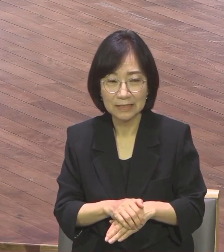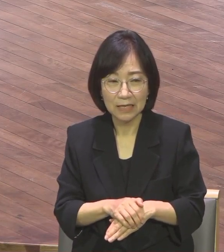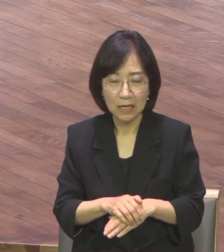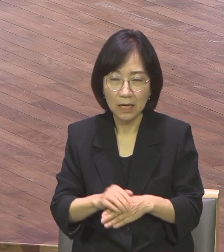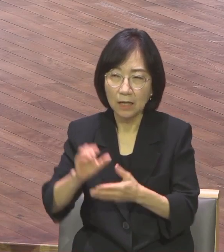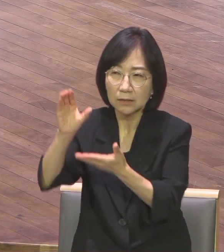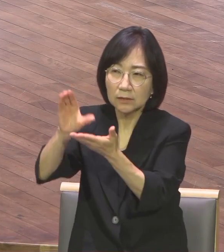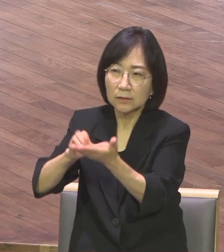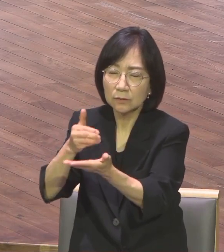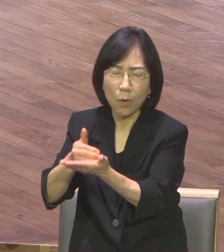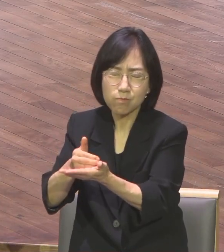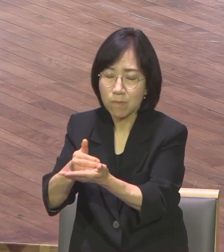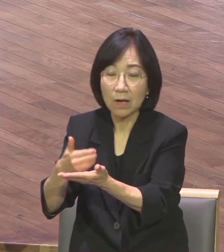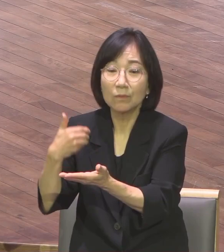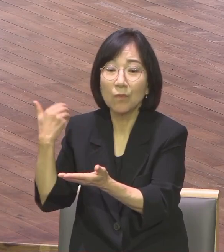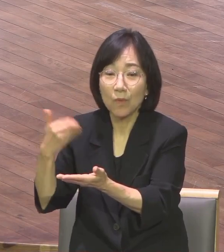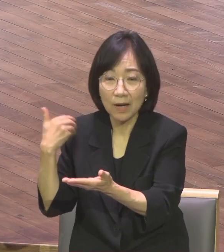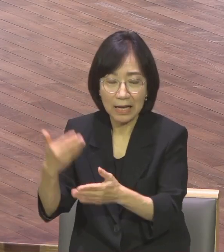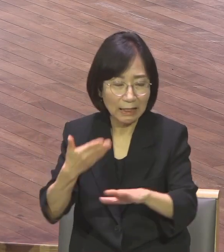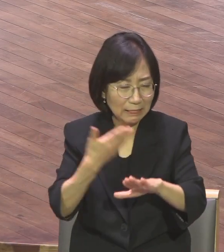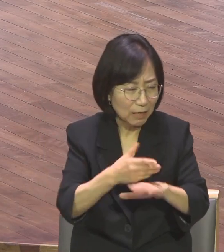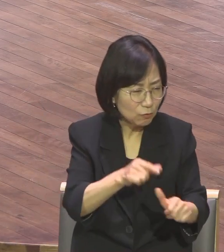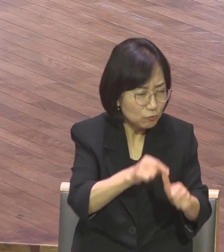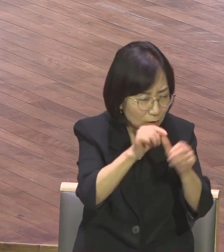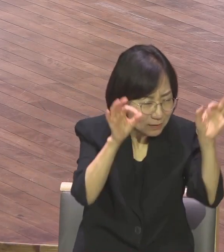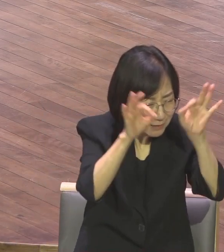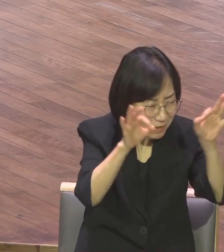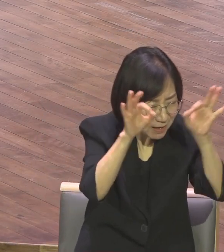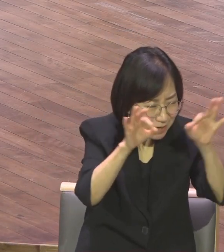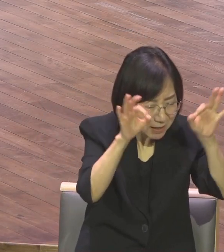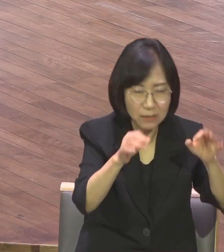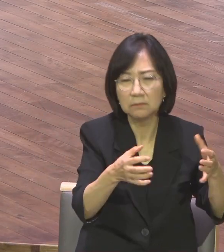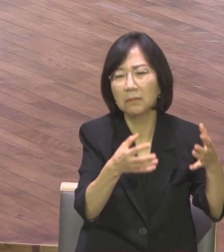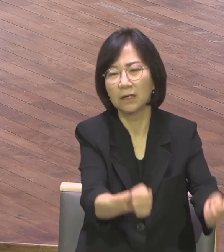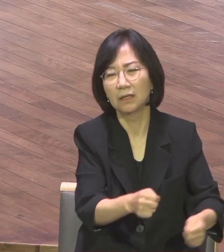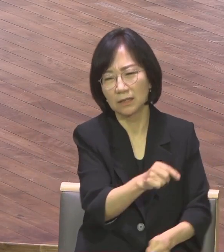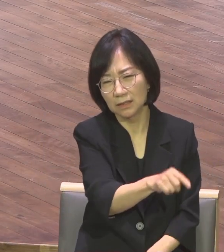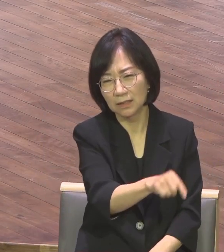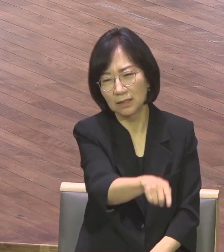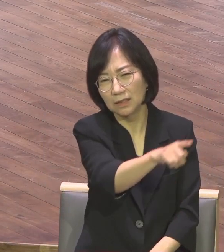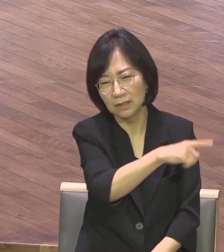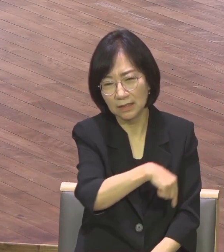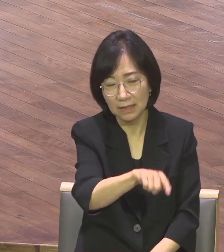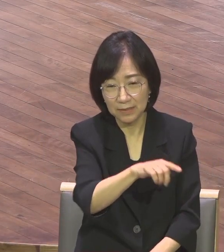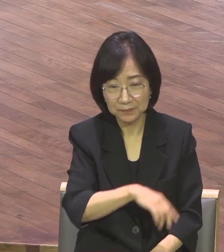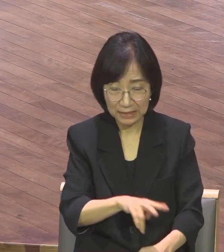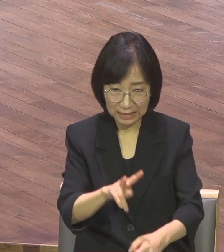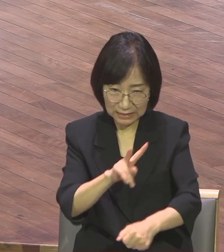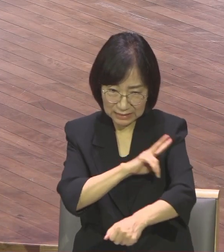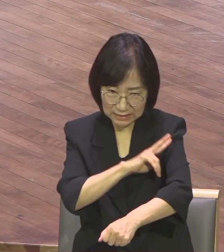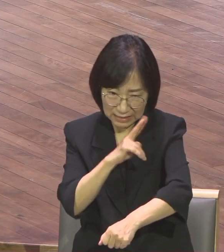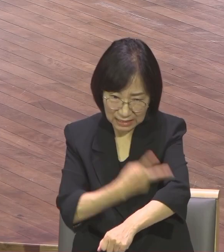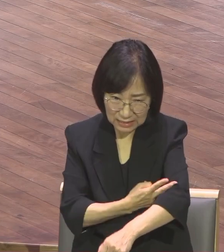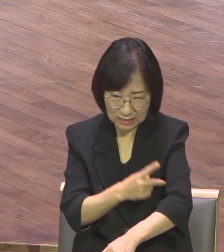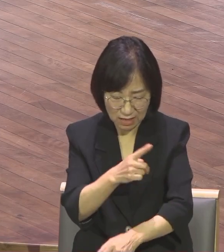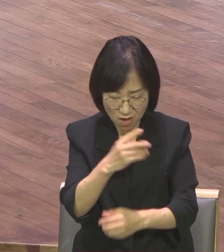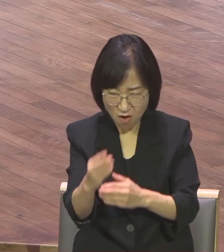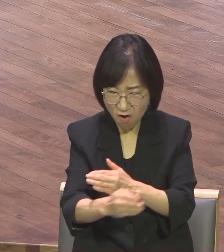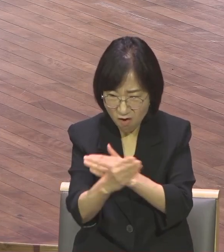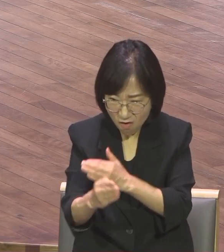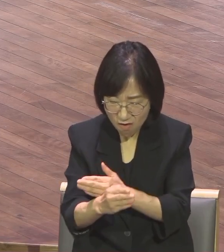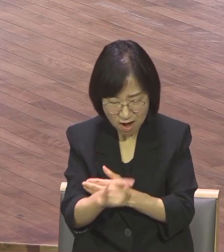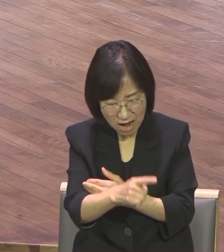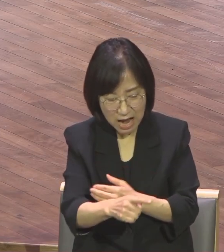줄 착각을 하고 속고 있는 영혼들이 엄청나게 많잖아요. 이단 사이비들이 사람들을